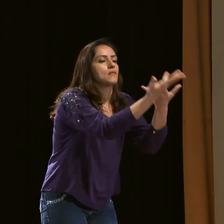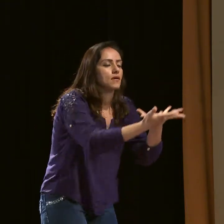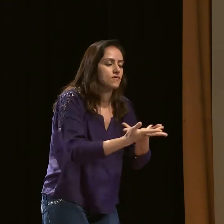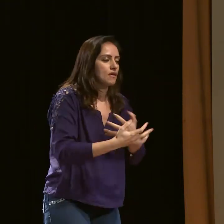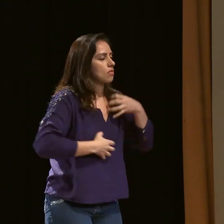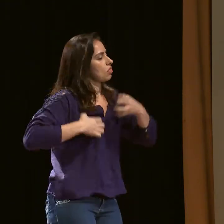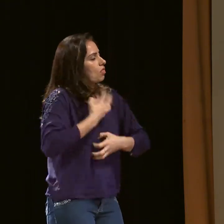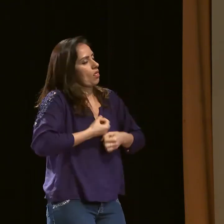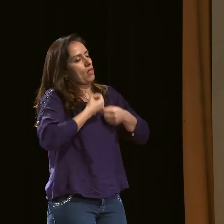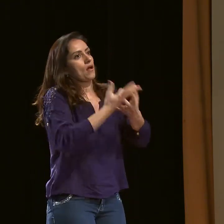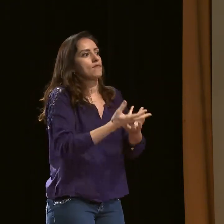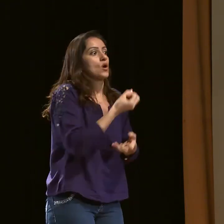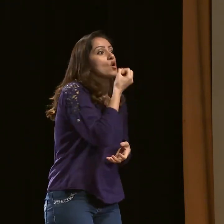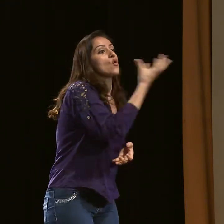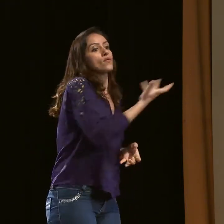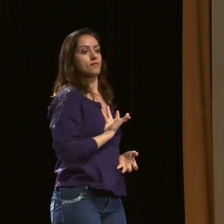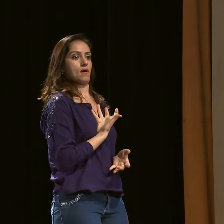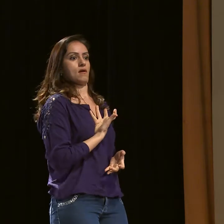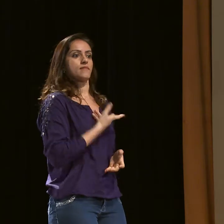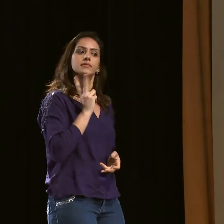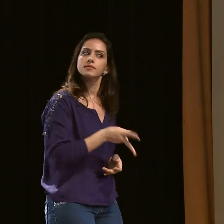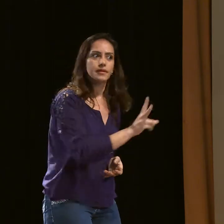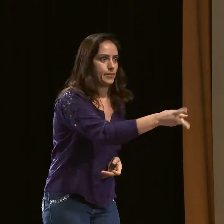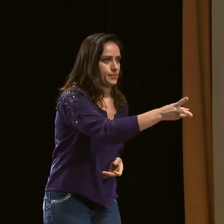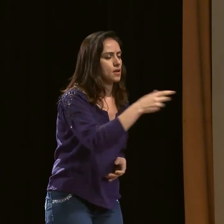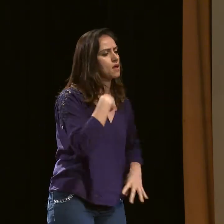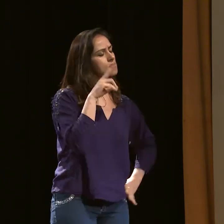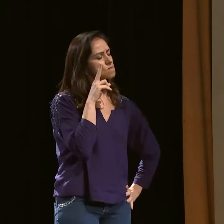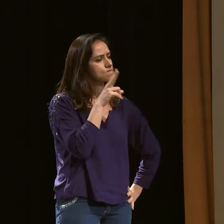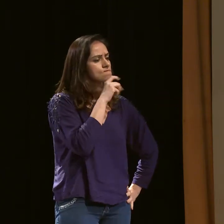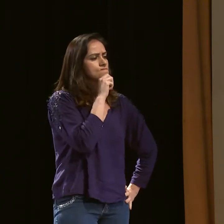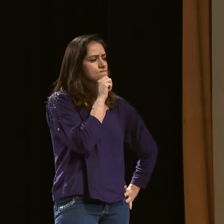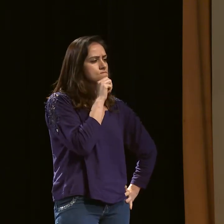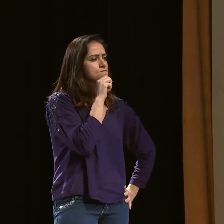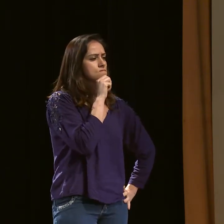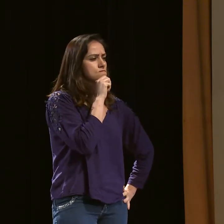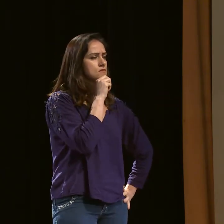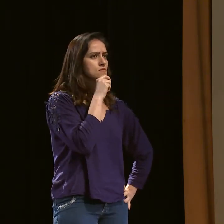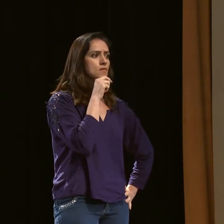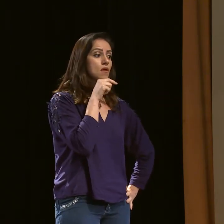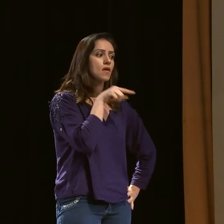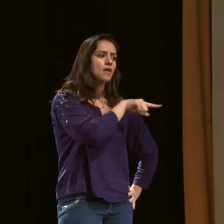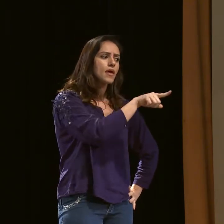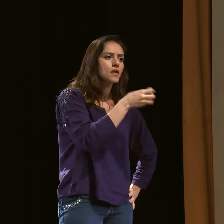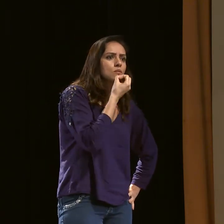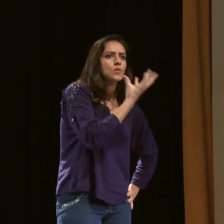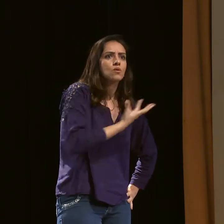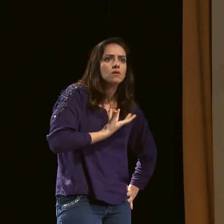de algumas coisas, e se expressavam para mim, falavam das suas aflições e me contavam. Eles sempre conversavam comigo sobre isso. E eu ficava avaliando.